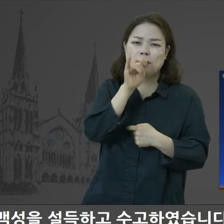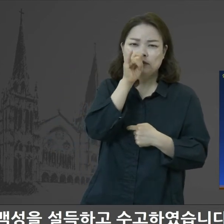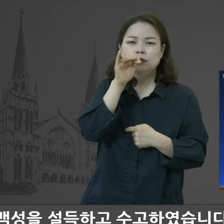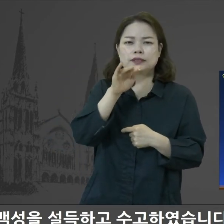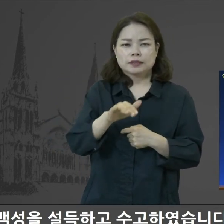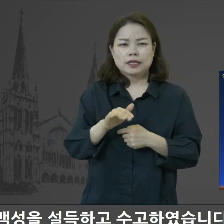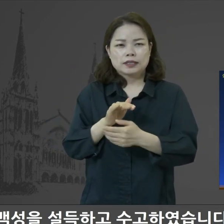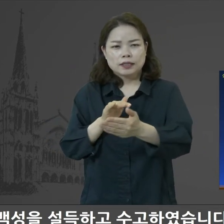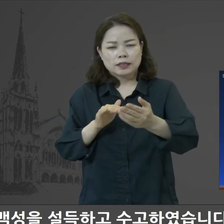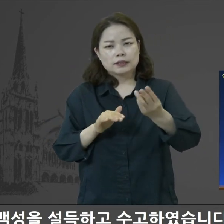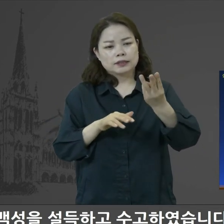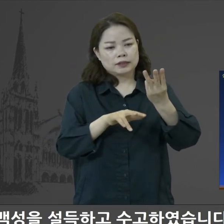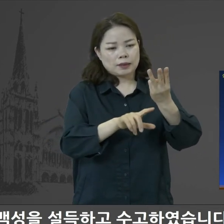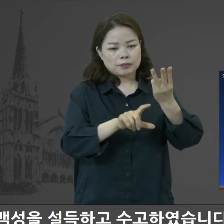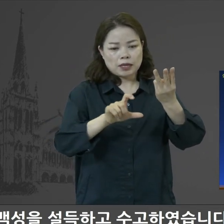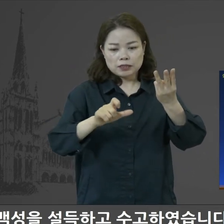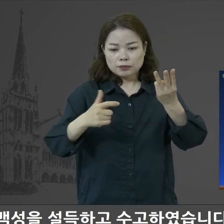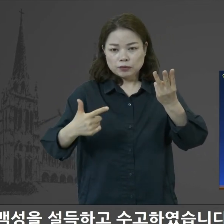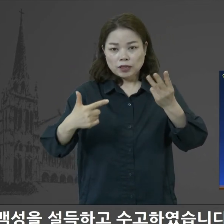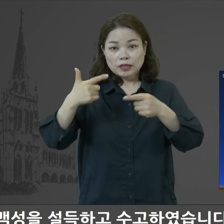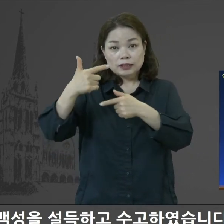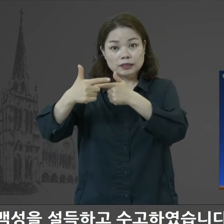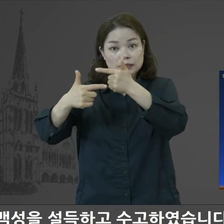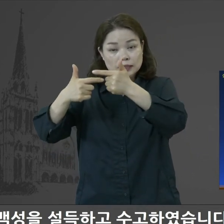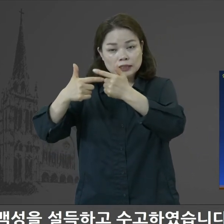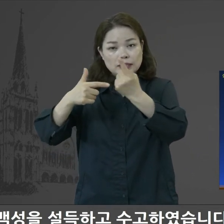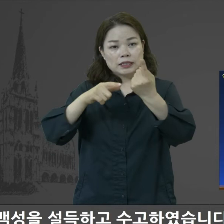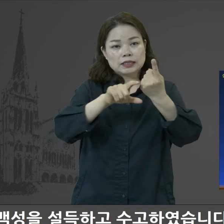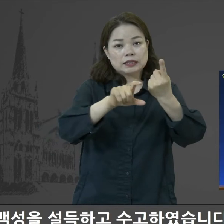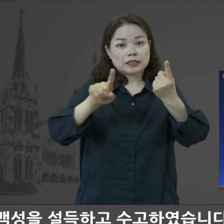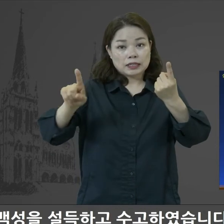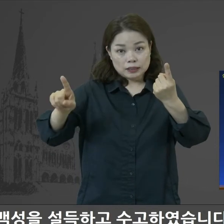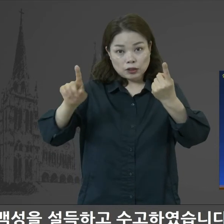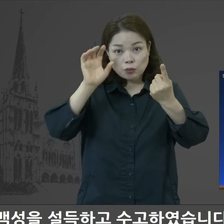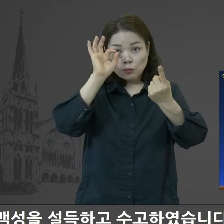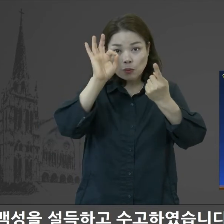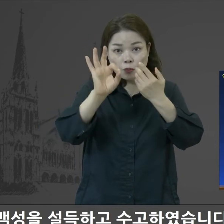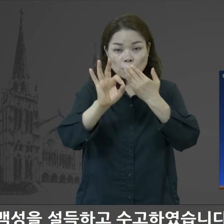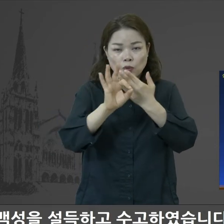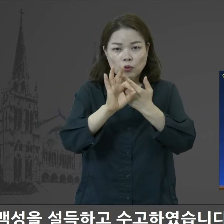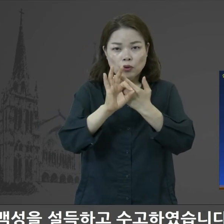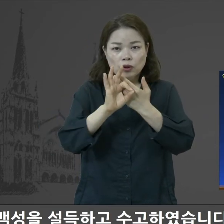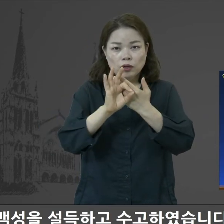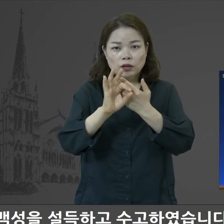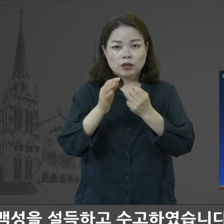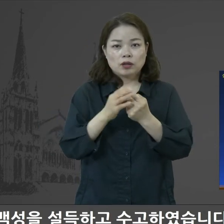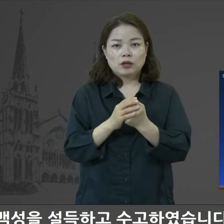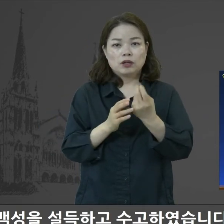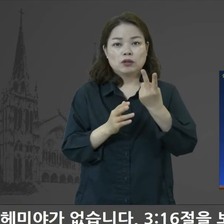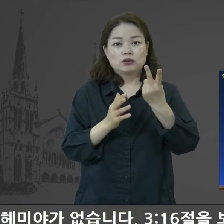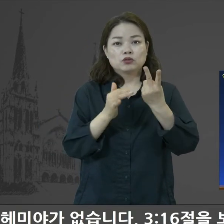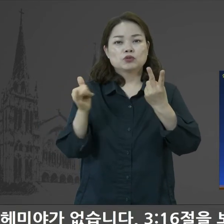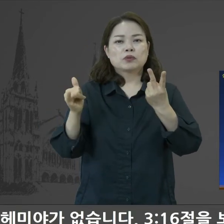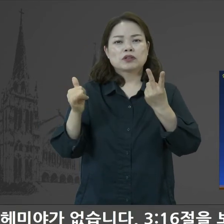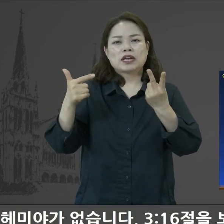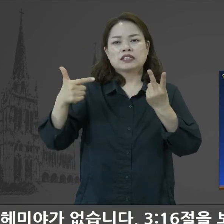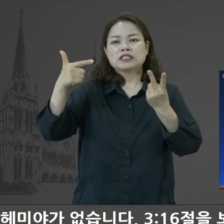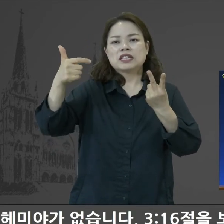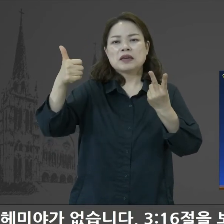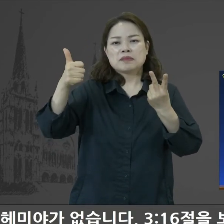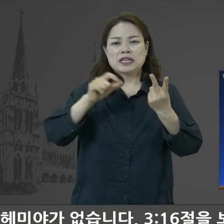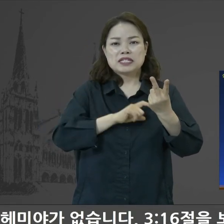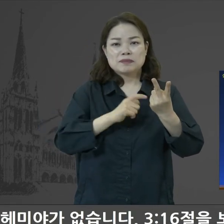있는데, 여러분, 이 3장 16절에 나오는 느헤미야 1장 1절과 비교해 보시면 동명이인이라는 것을 확인하게 될